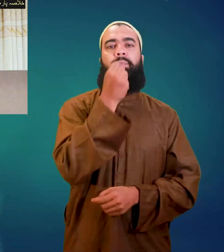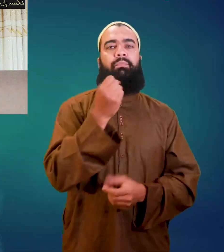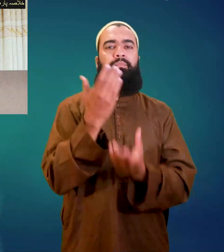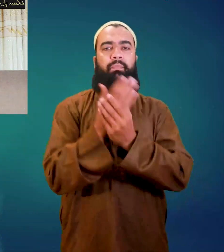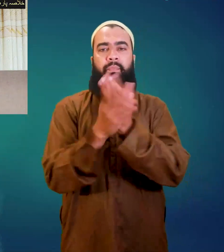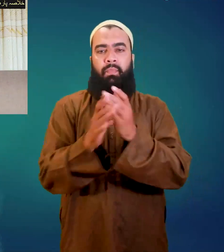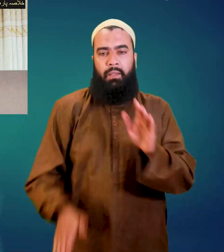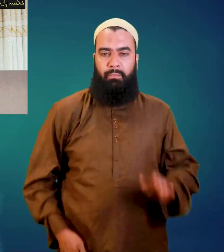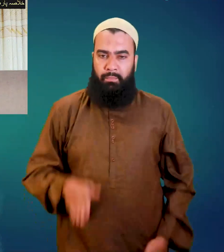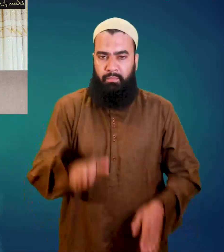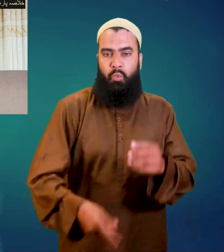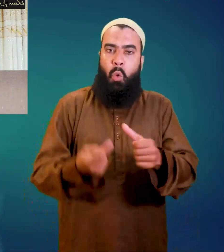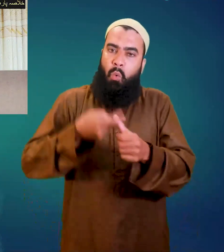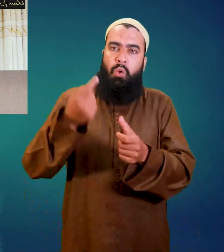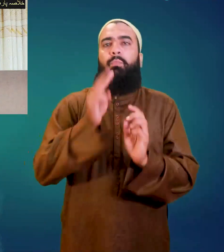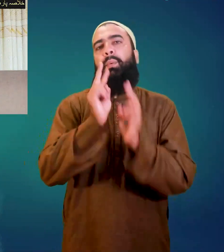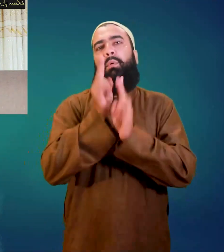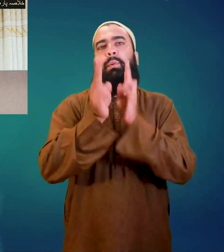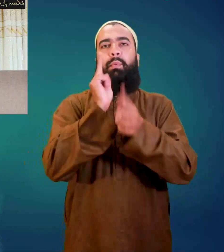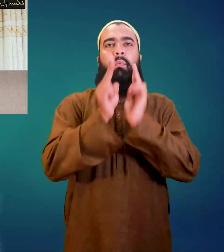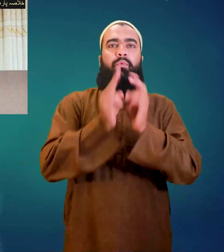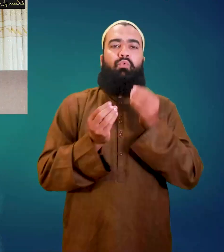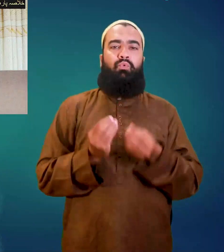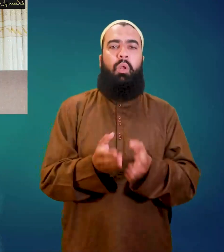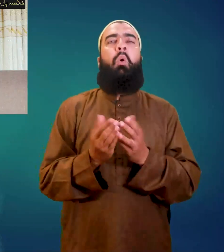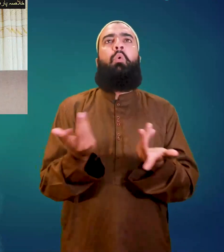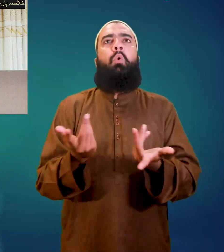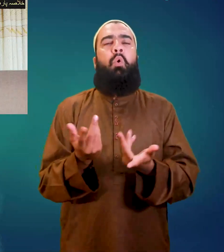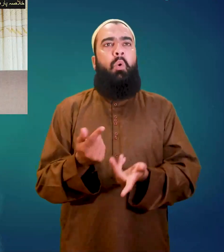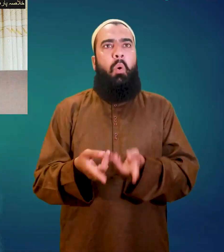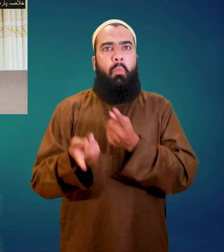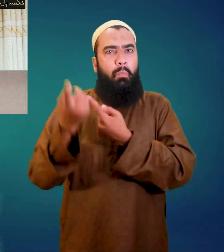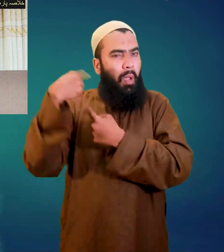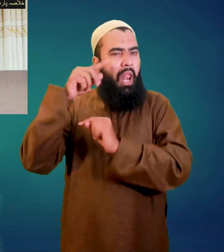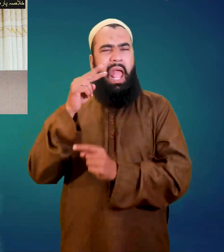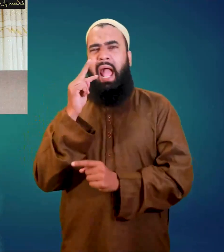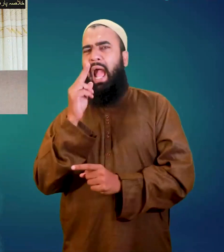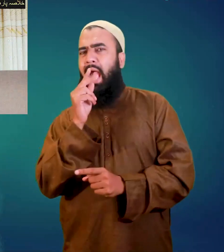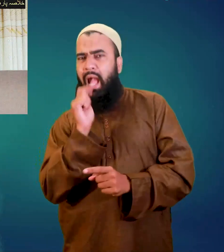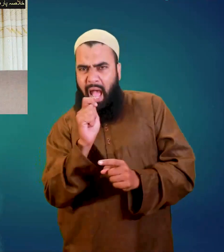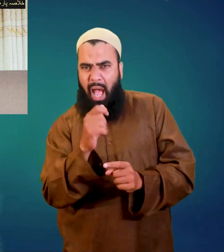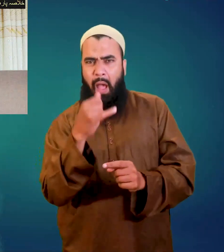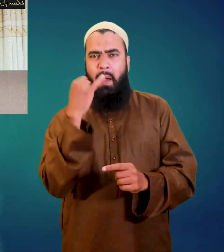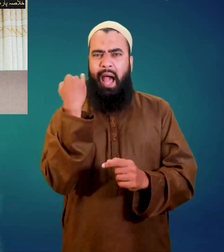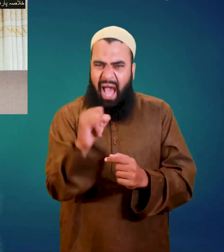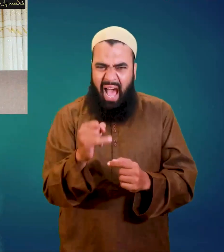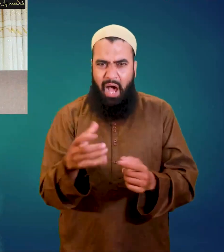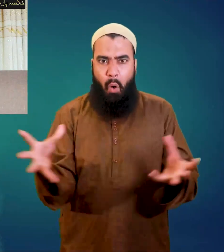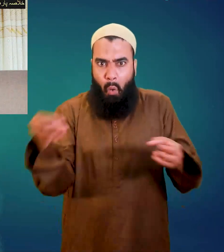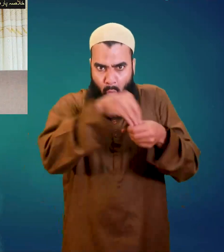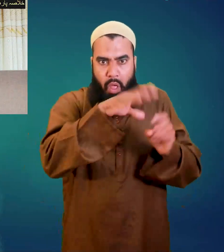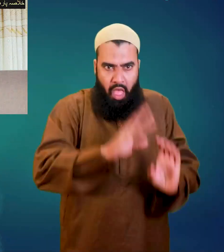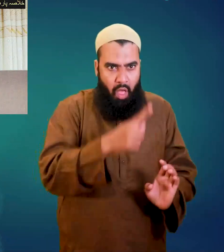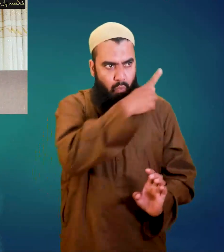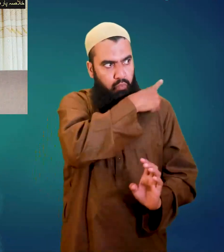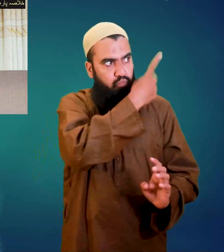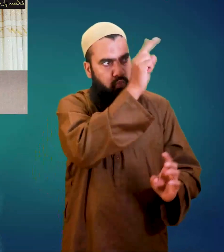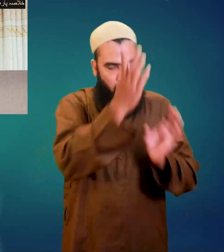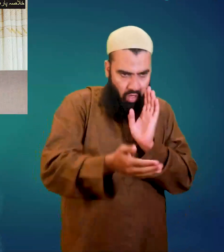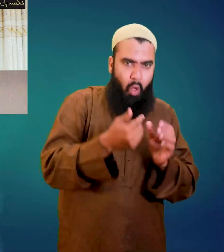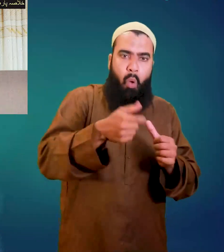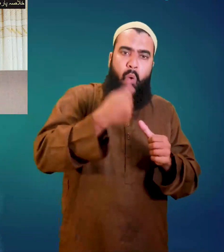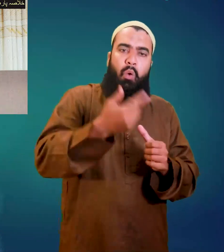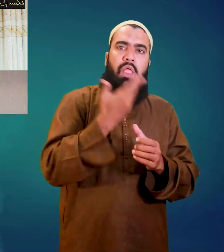برے اعمال کی، اور فرمایا کہ جس طرح دنیا کے اندر اللہ رب العزت نے پورے جسم کو گوشت پوش